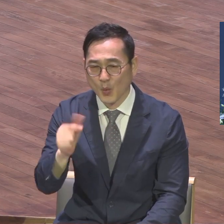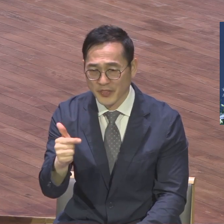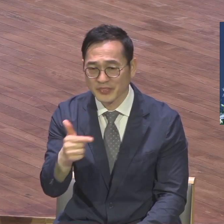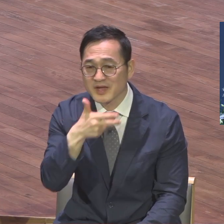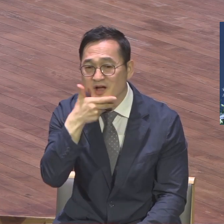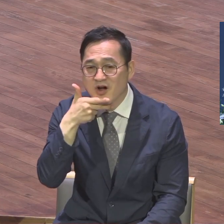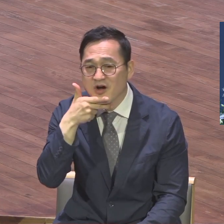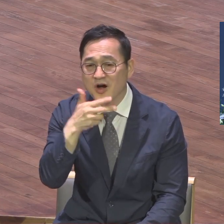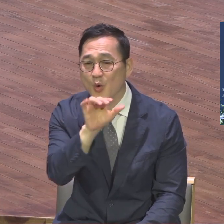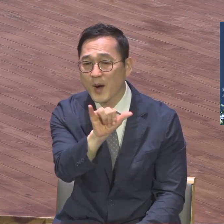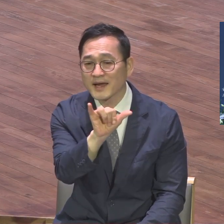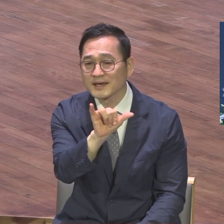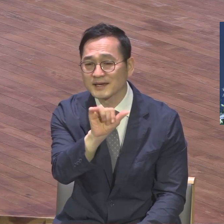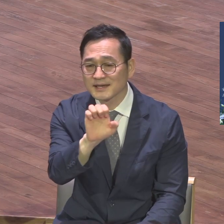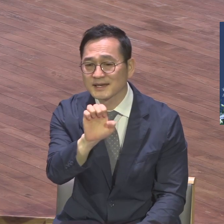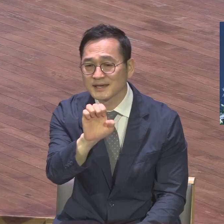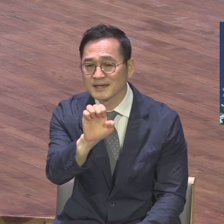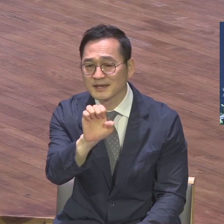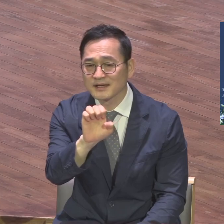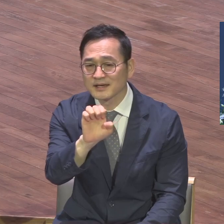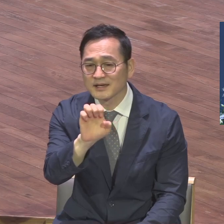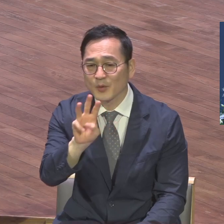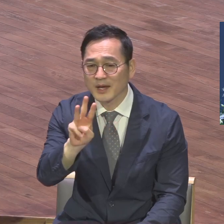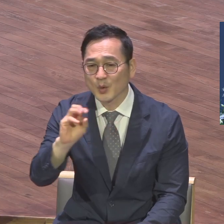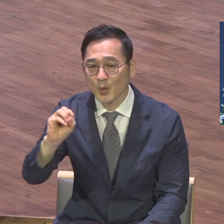Y로 시작하죠. Y가 뭐냐? 영이죠. 영.